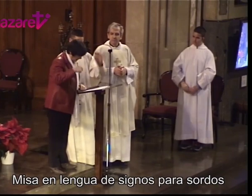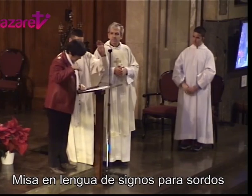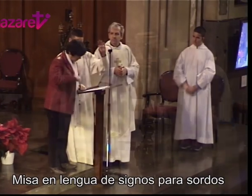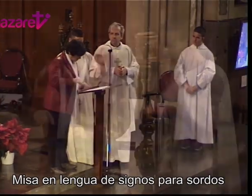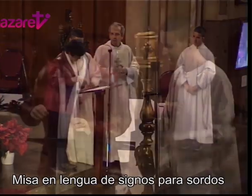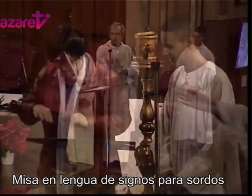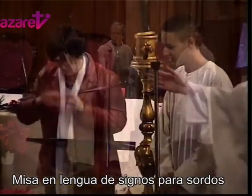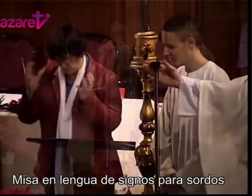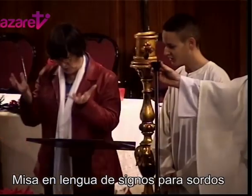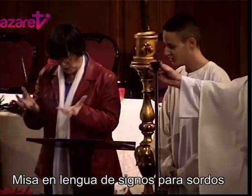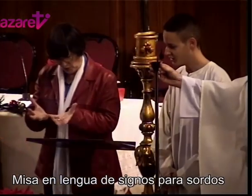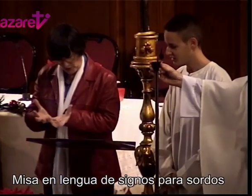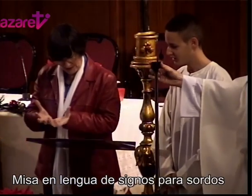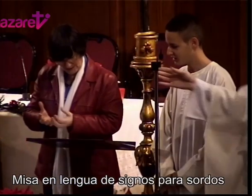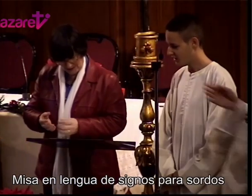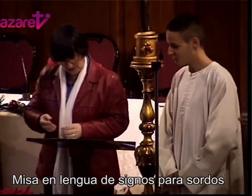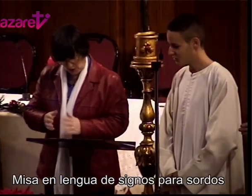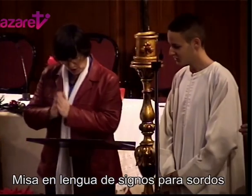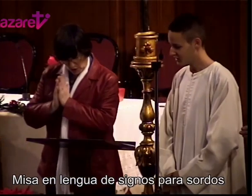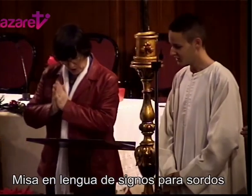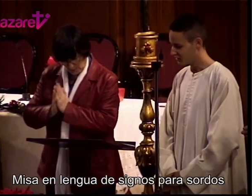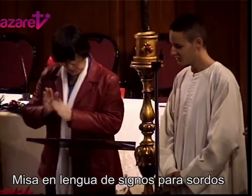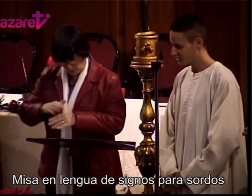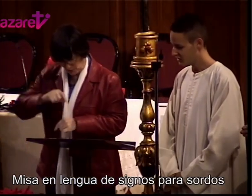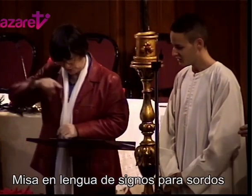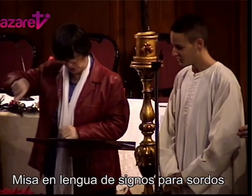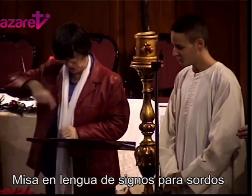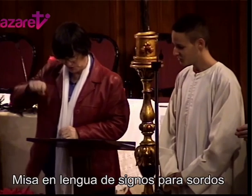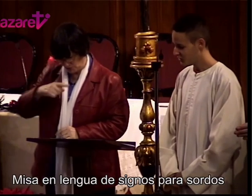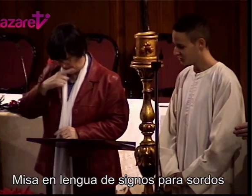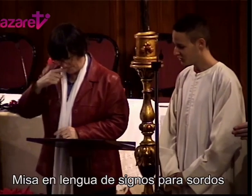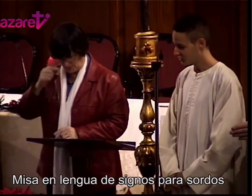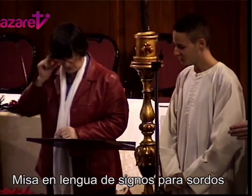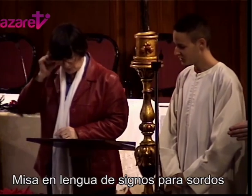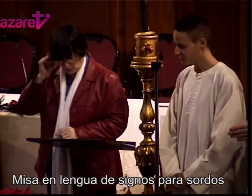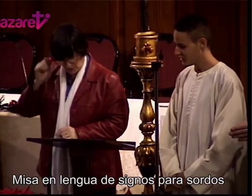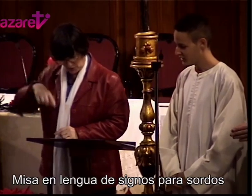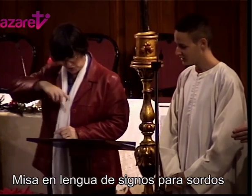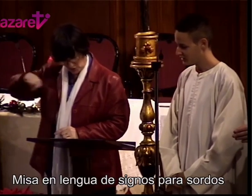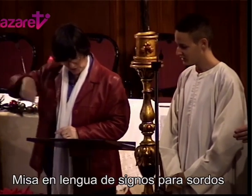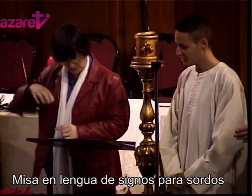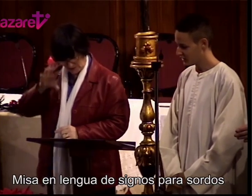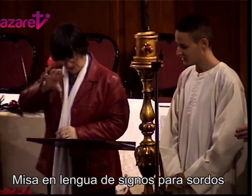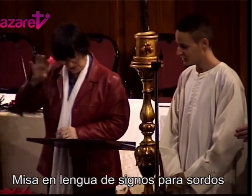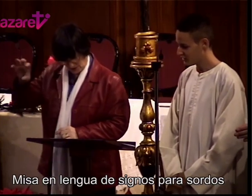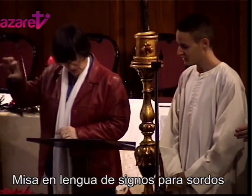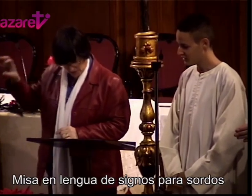Que nuestra mirada alcance hoy al mundo entero. Oremos por todos los hombres y mujeres de todas las naciones del